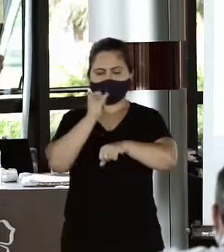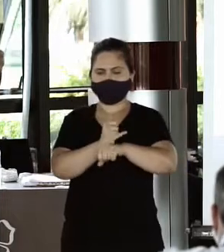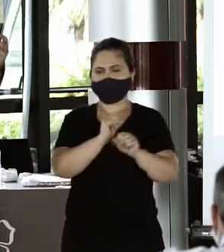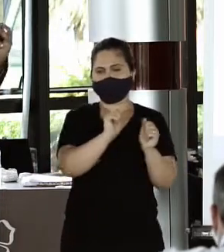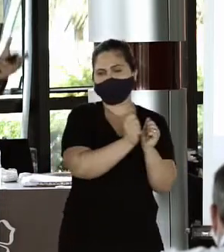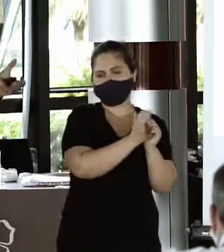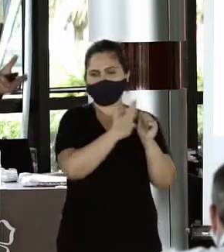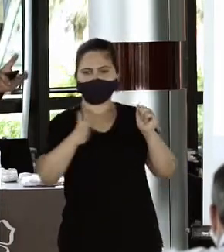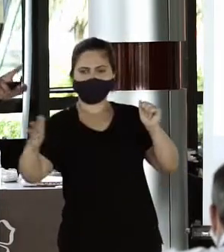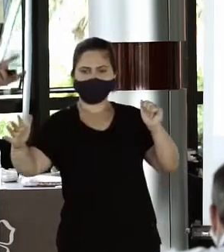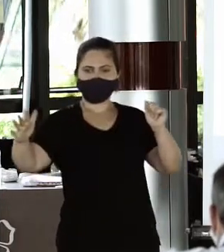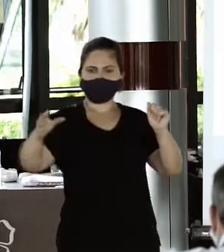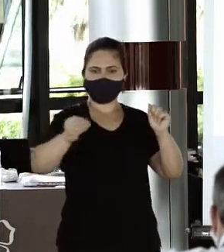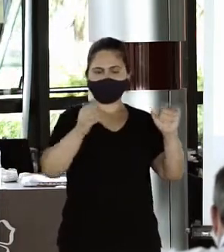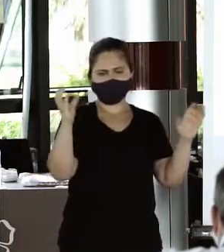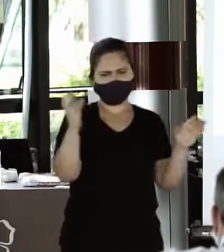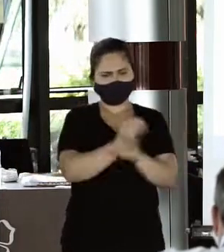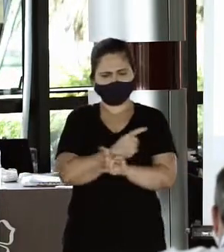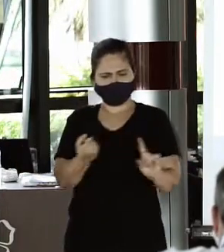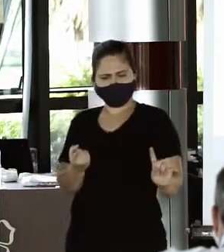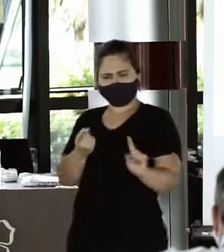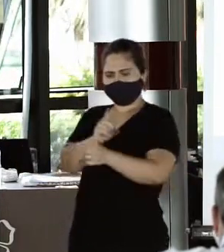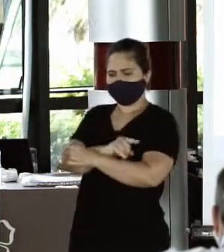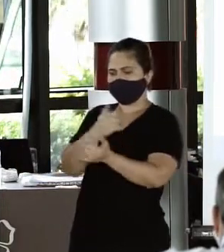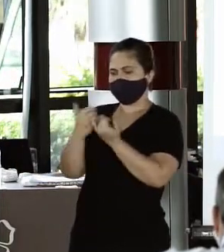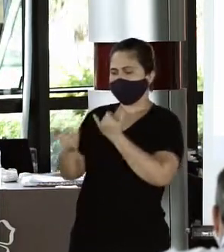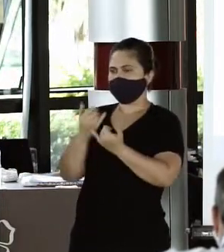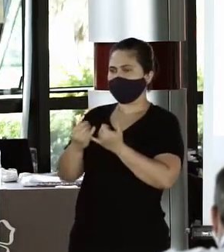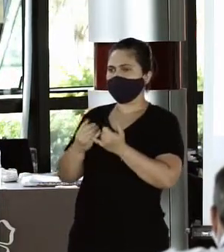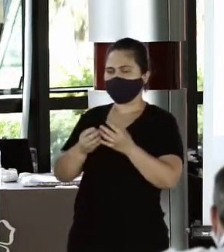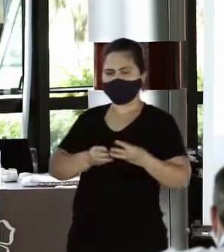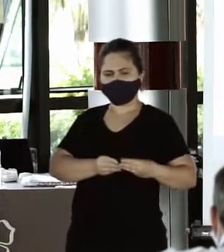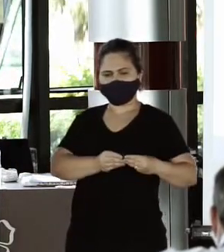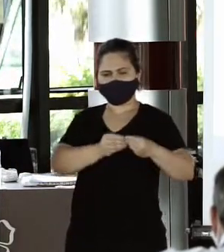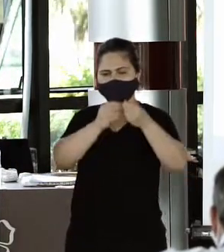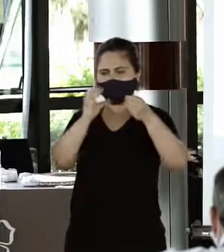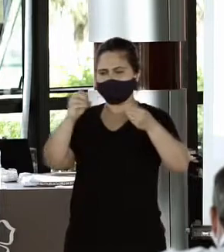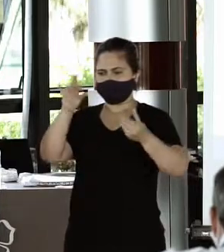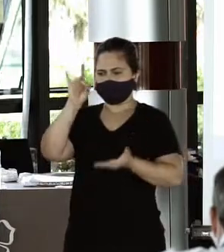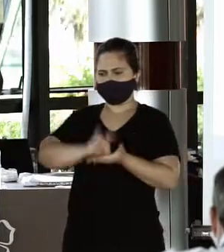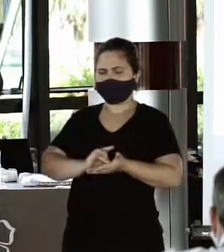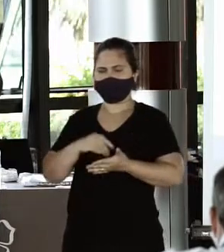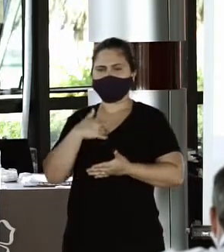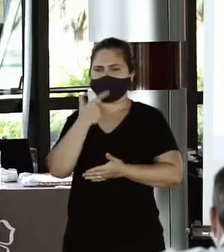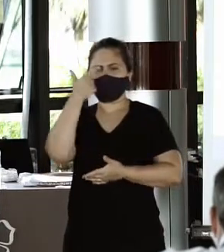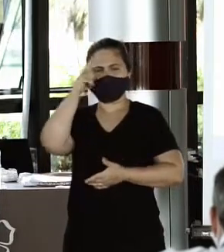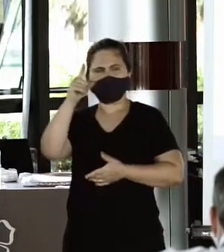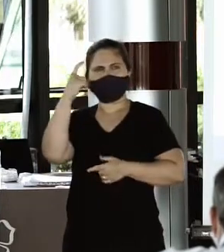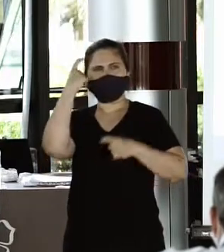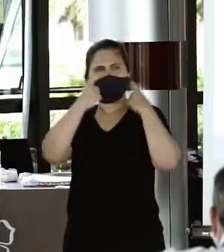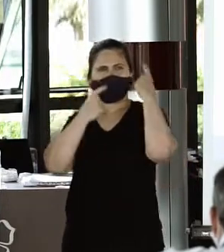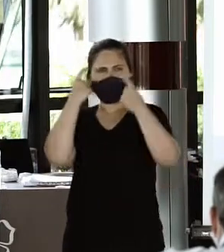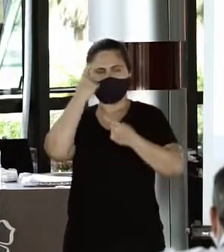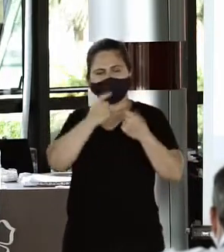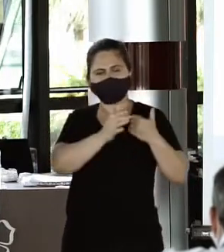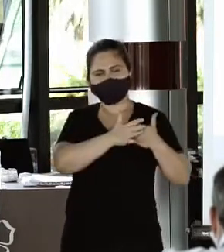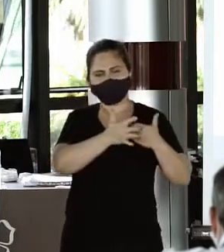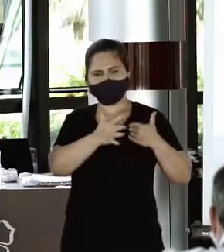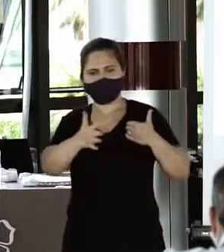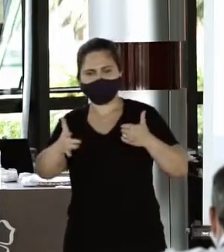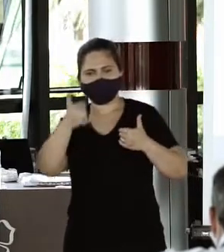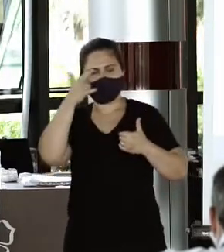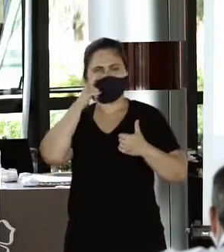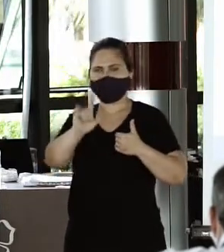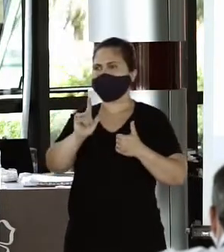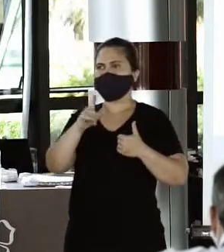brilhantes têm emissividades completamente diferentes, por exemplo, do concreto. Se eu não me preocupar com a emissividade, eu